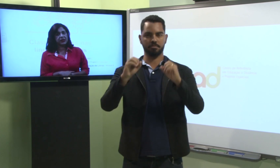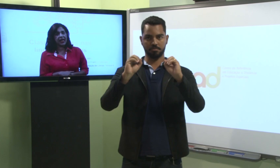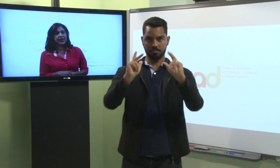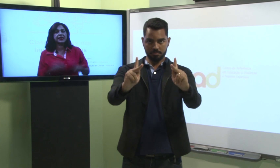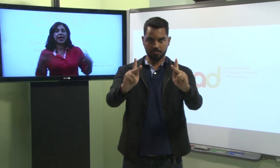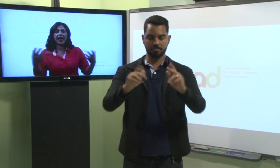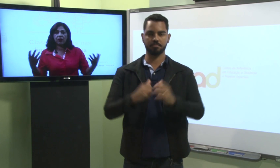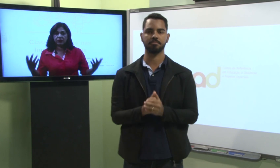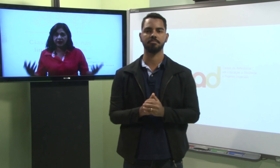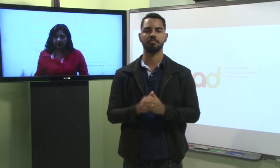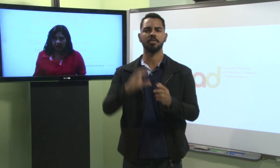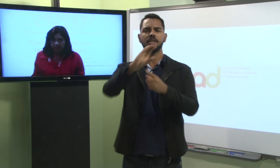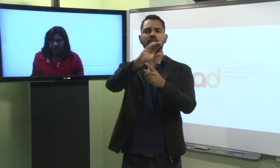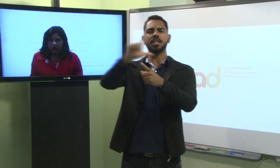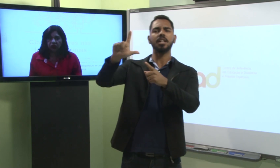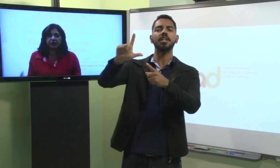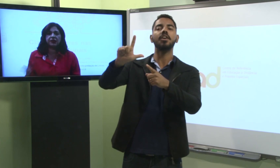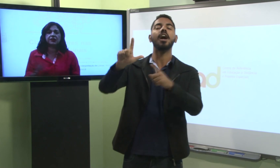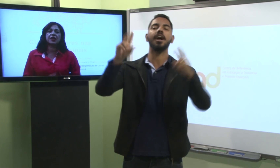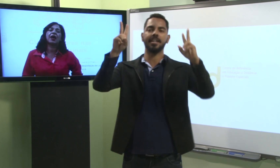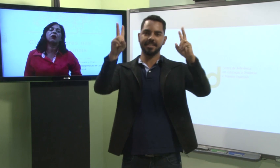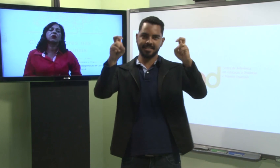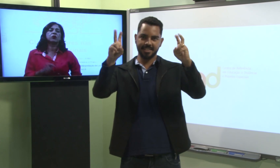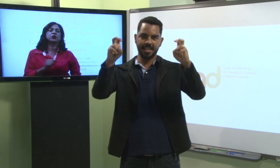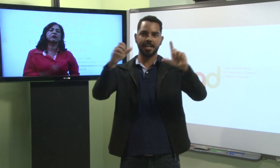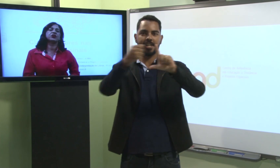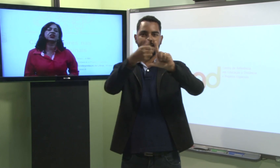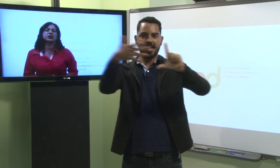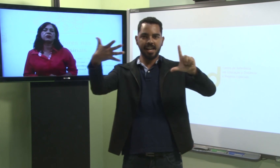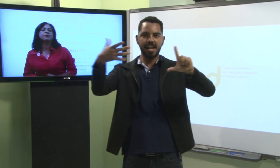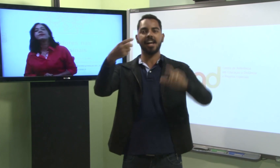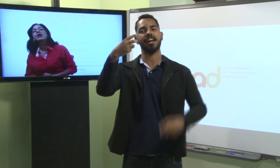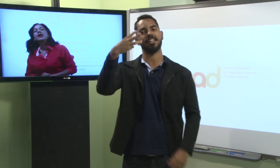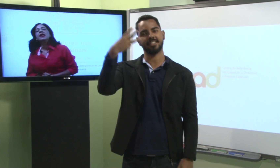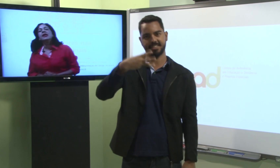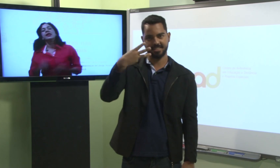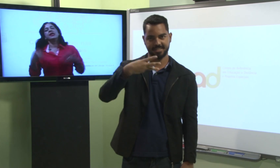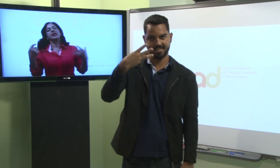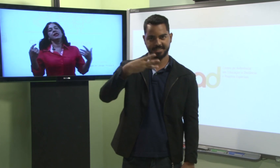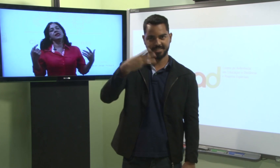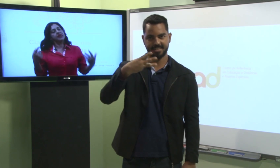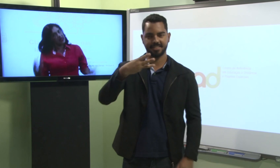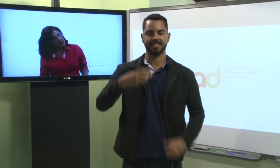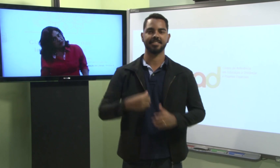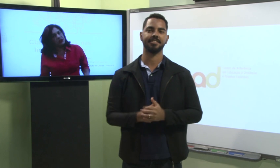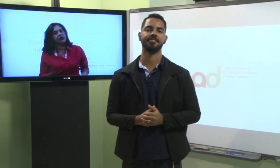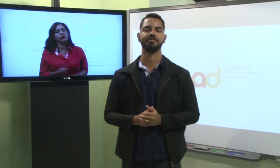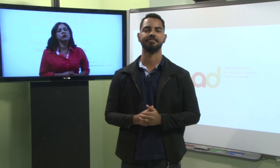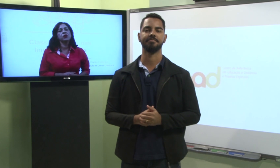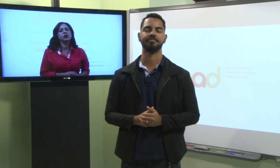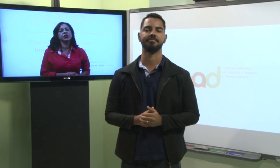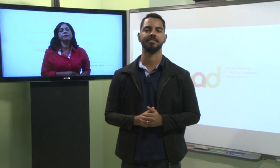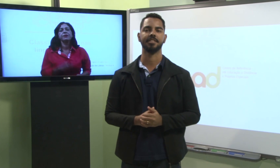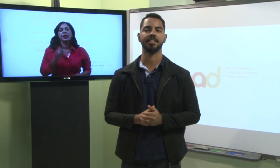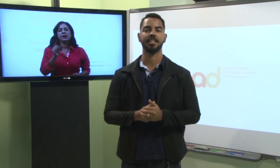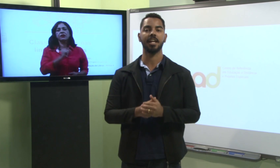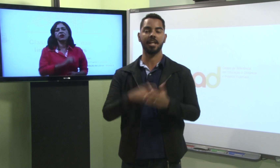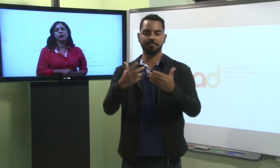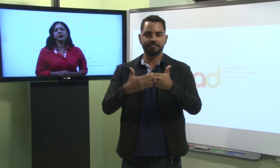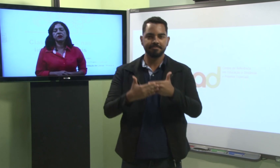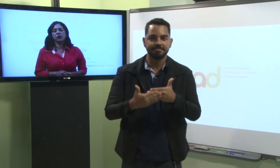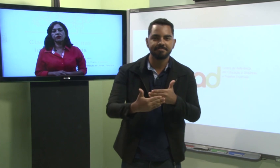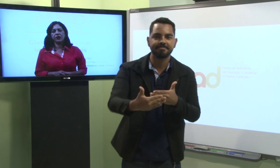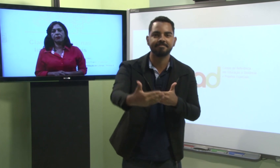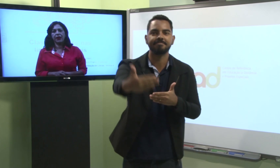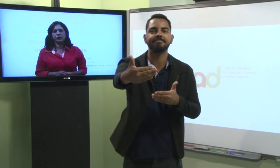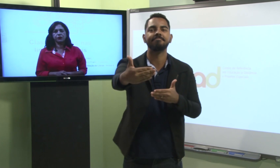línguas de sinais é o tema de nossa terceira aula, como já foi dito, e daremos início hoje, dando